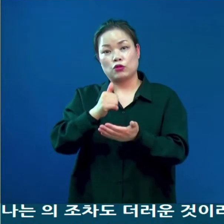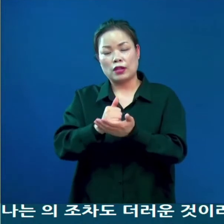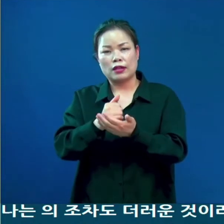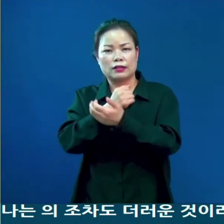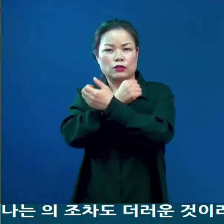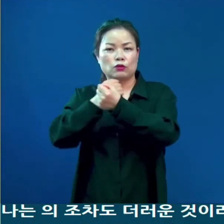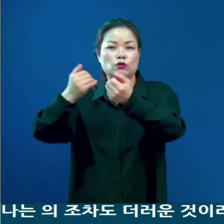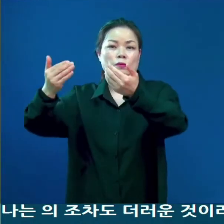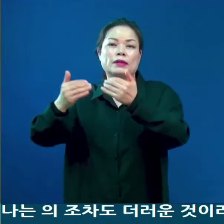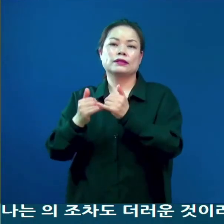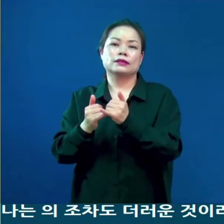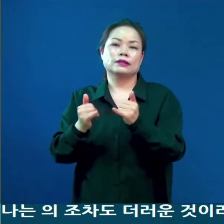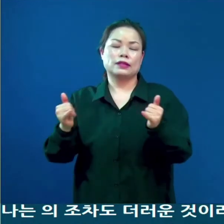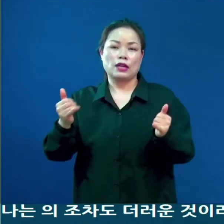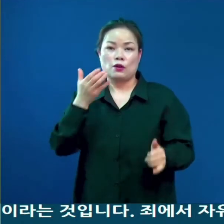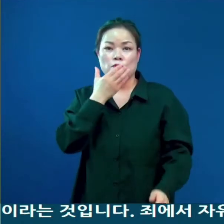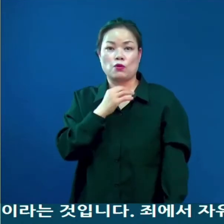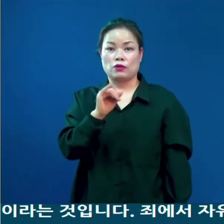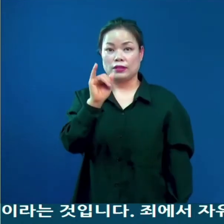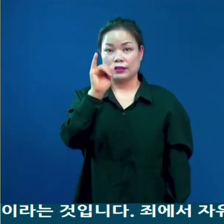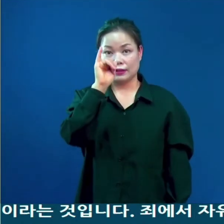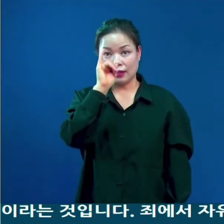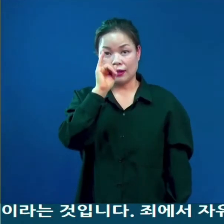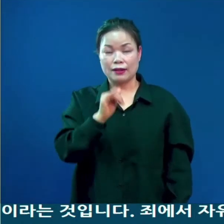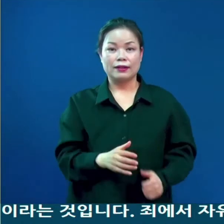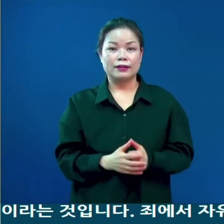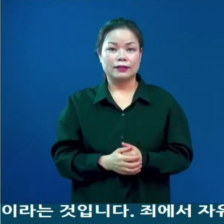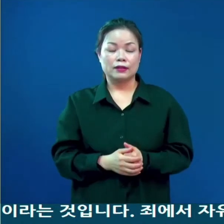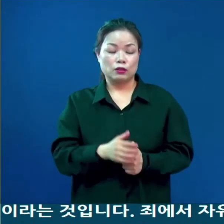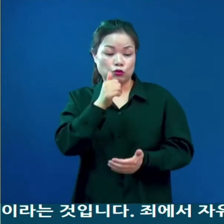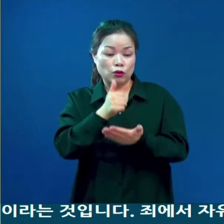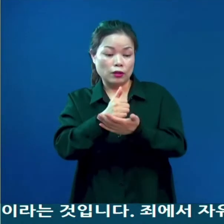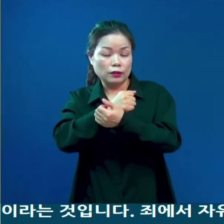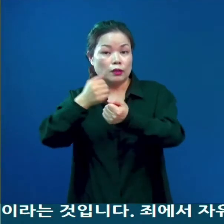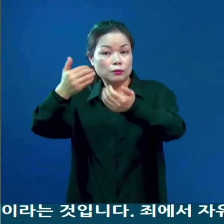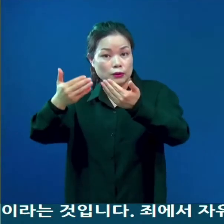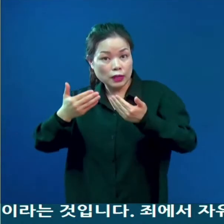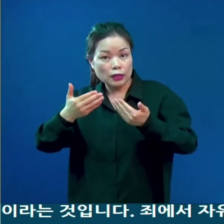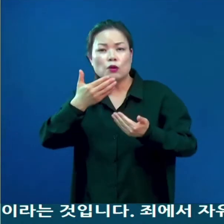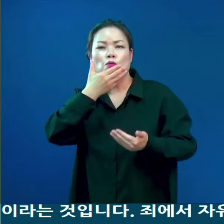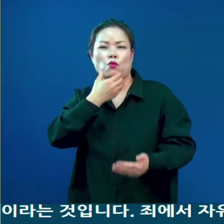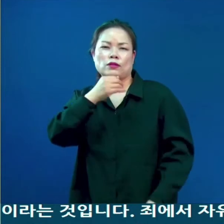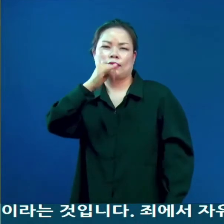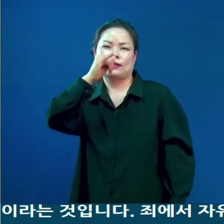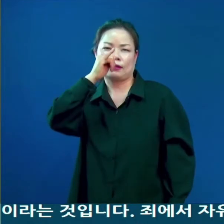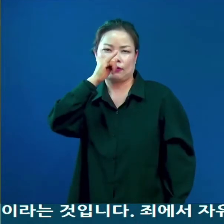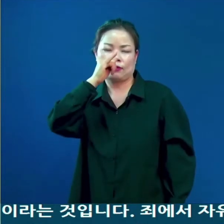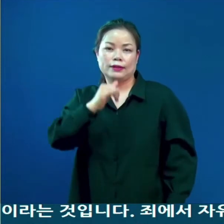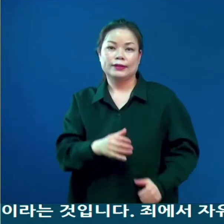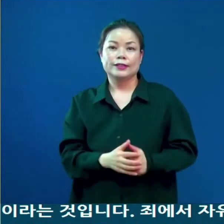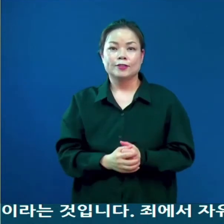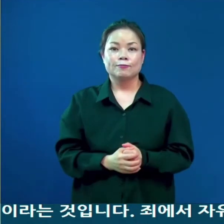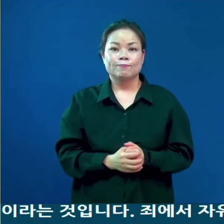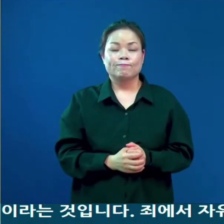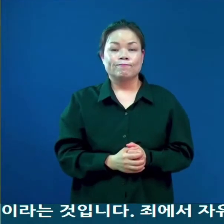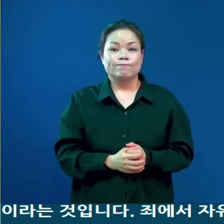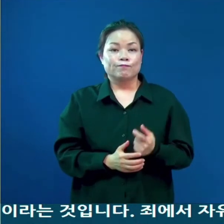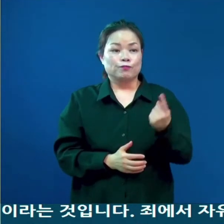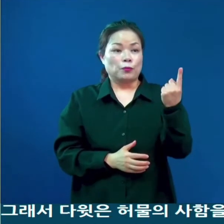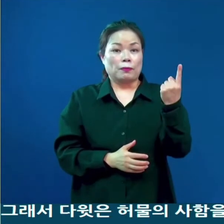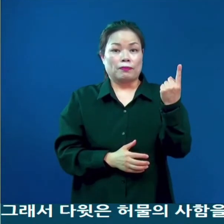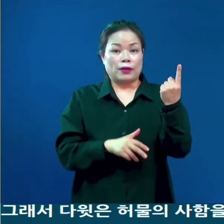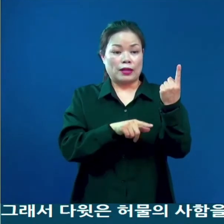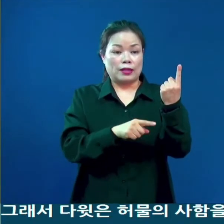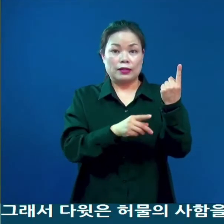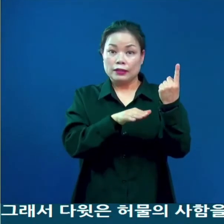자가 복이 있다, 이렇게 고백을 하고 있는 겁니다. 그러니까 죄 사함을 받은 자가 복이 있다는 거죠. 자, 1절 하반절 말씀에